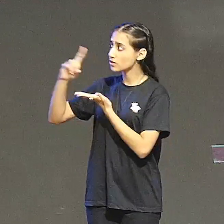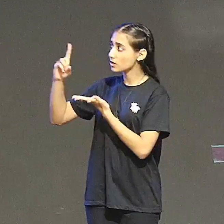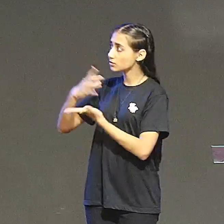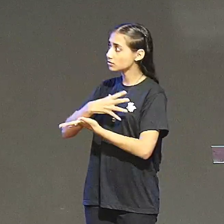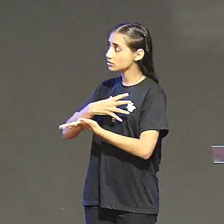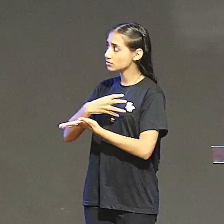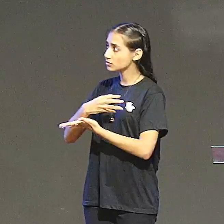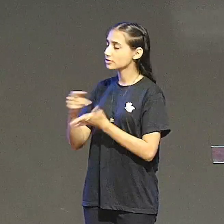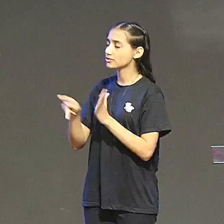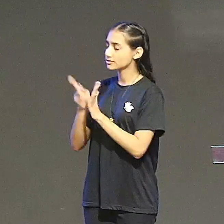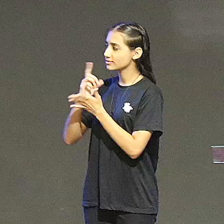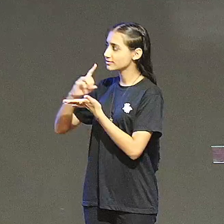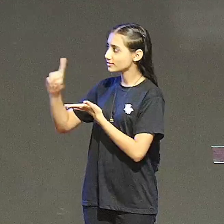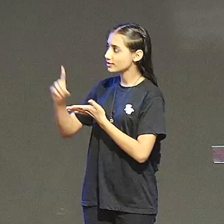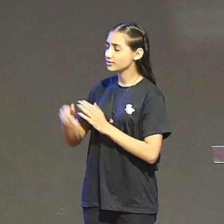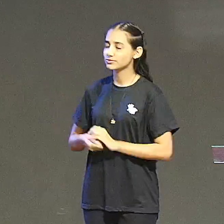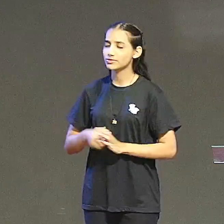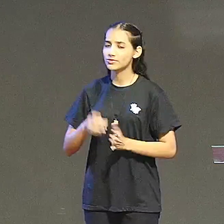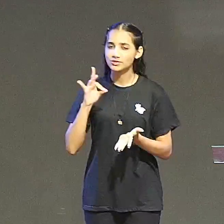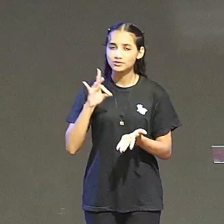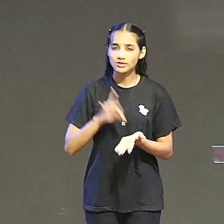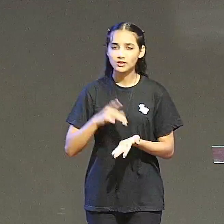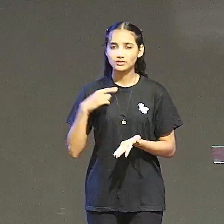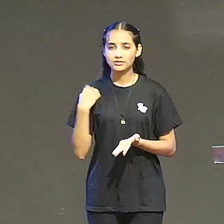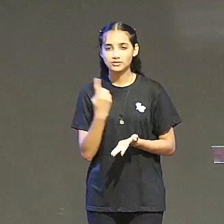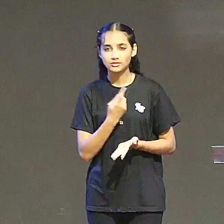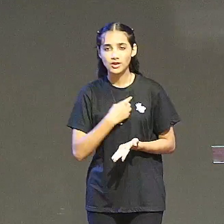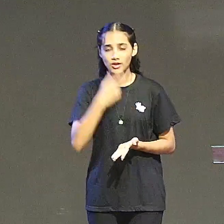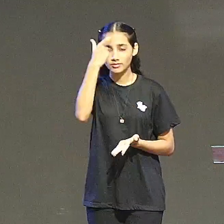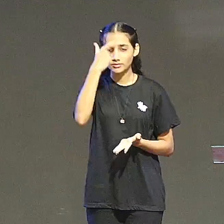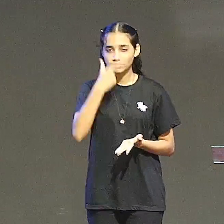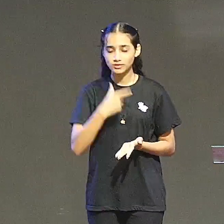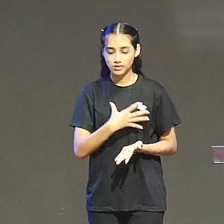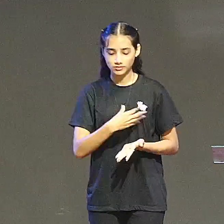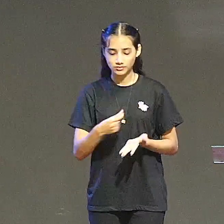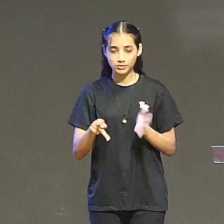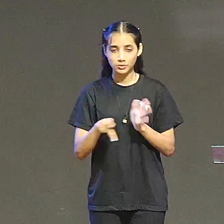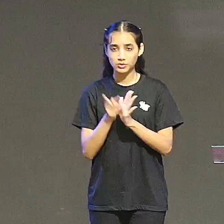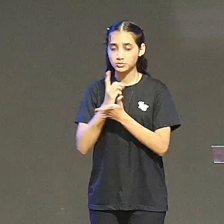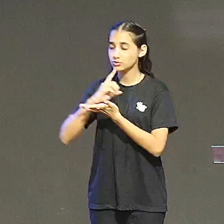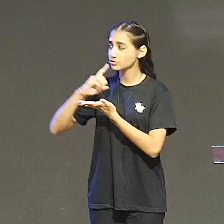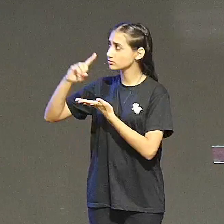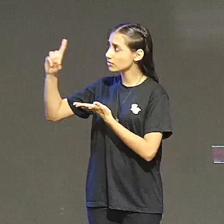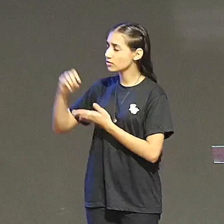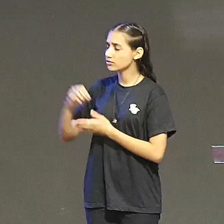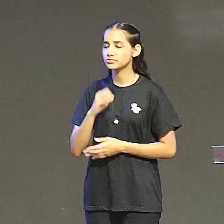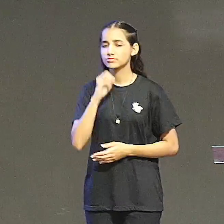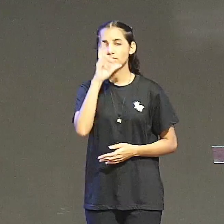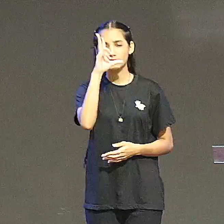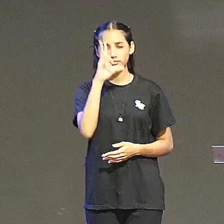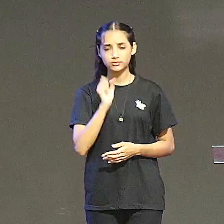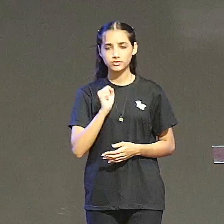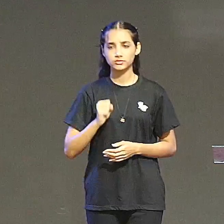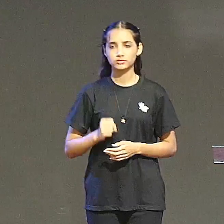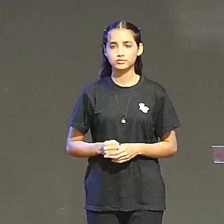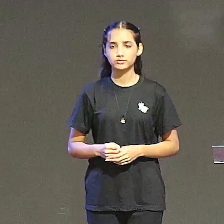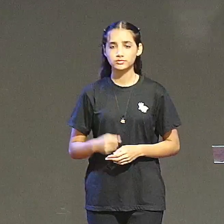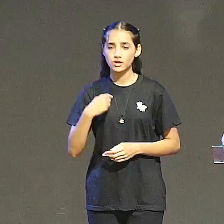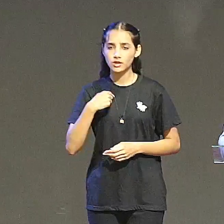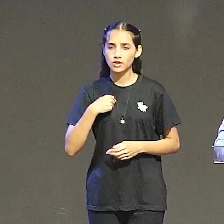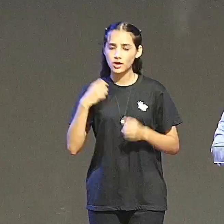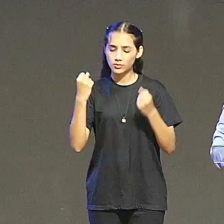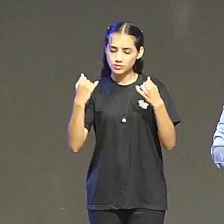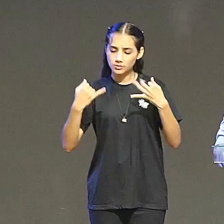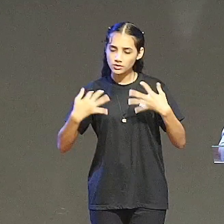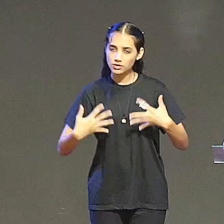fato somos filhos de Deus isso é muito forte e eu vou explicar para vocês o